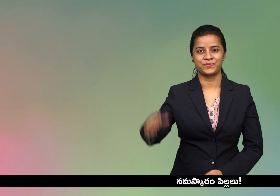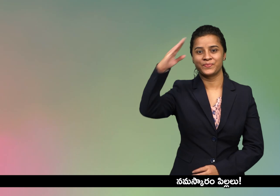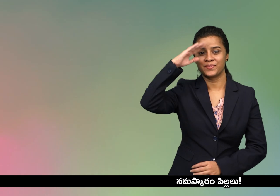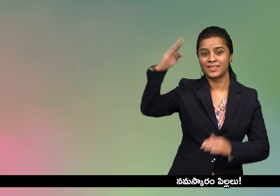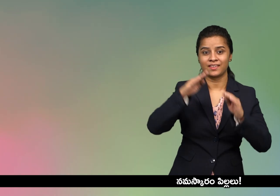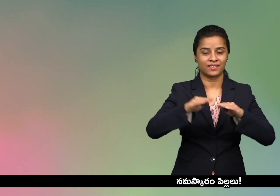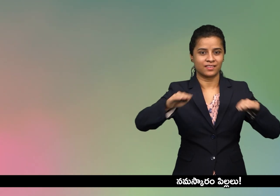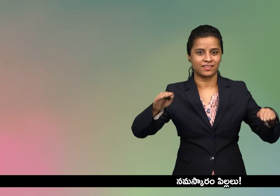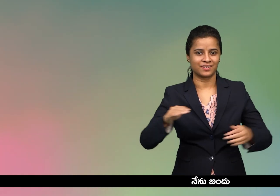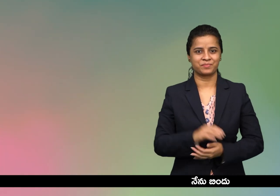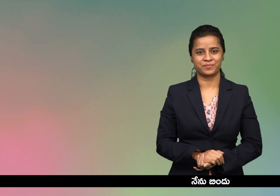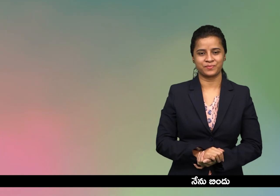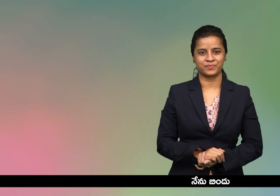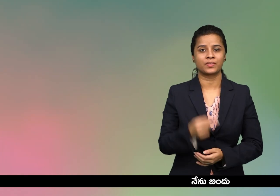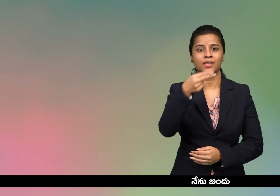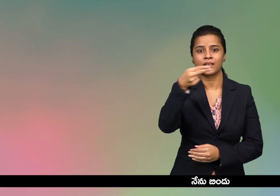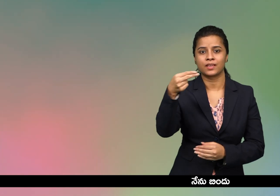నమస్కారం పిల్లలు. నేను బిందుని.